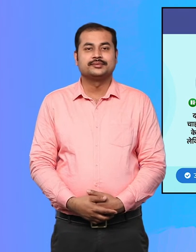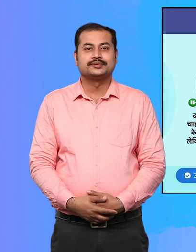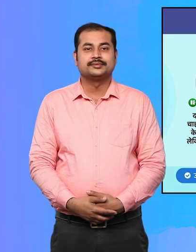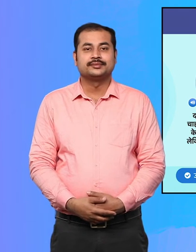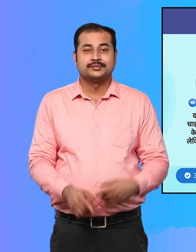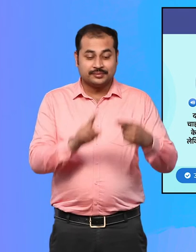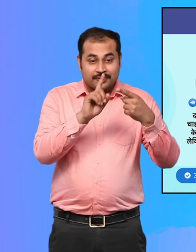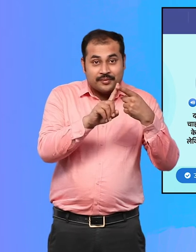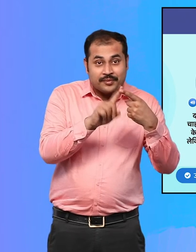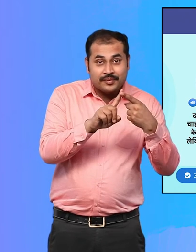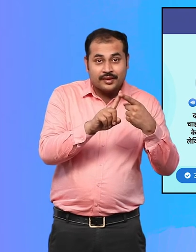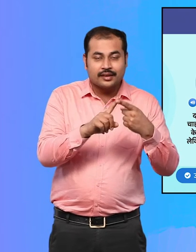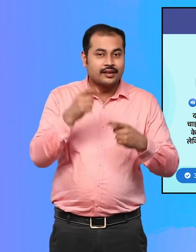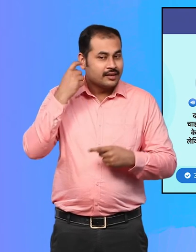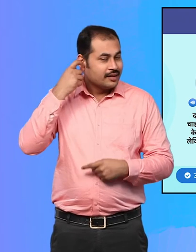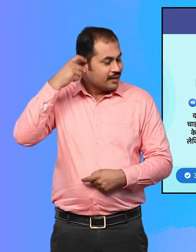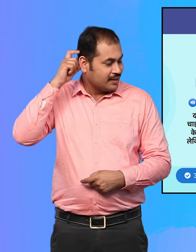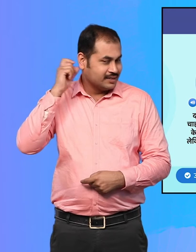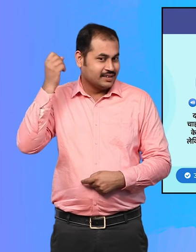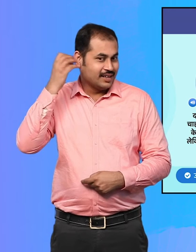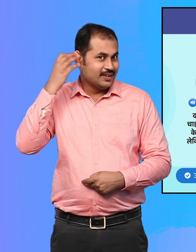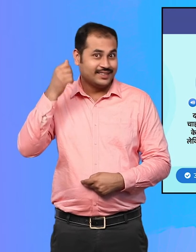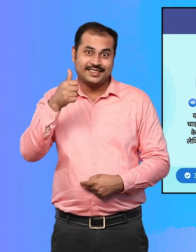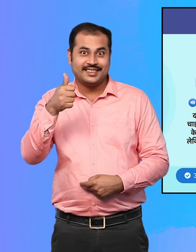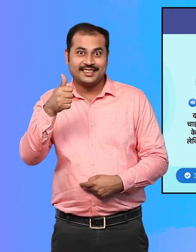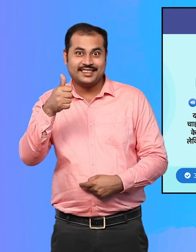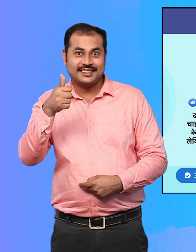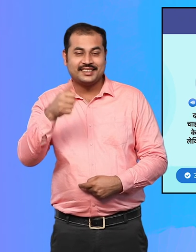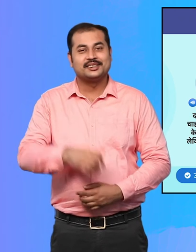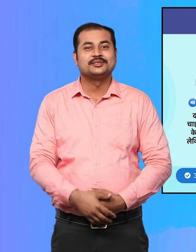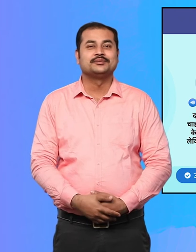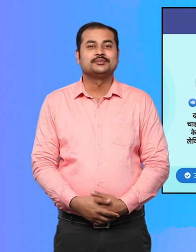अच्छा ठीक है यह सांप सुनने की मशीन है